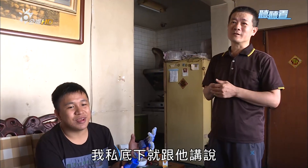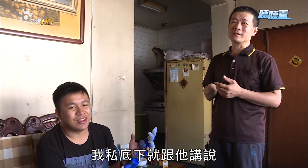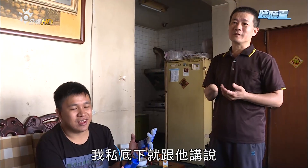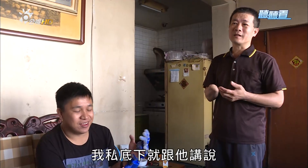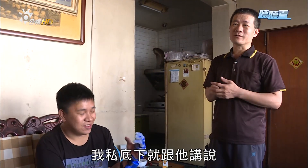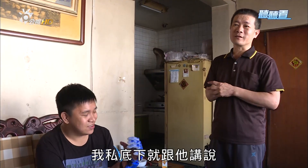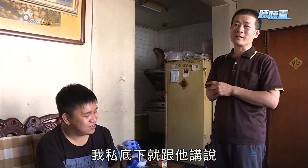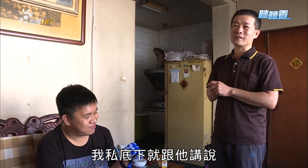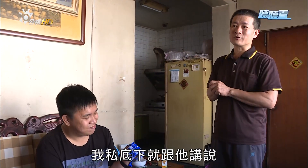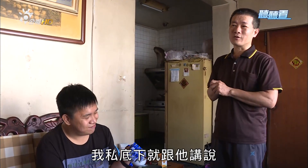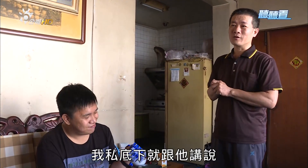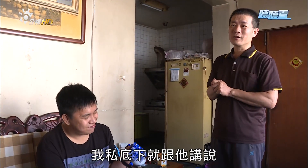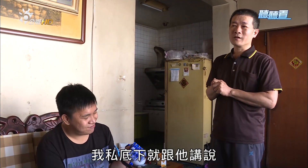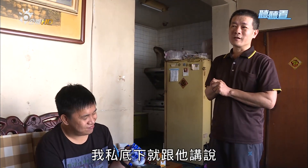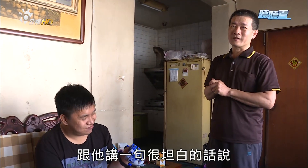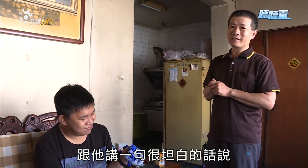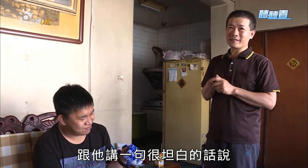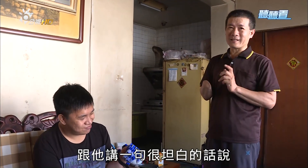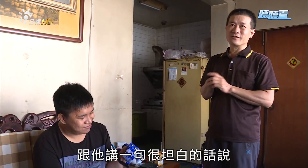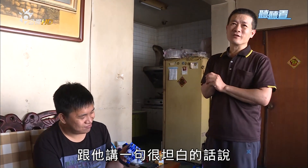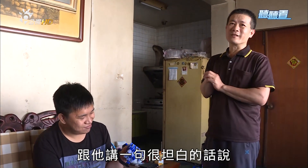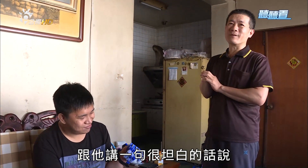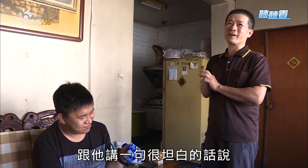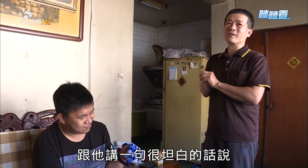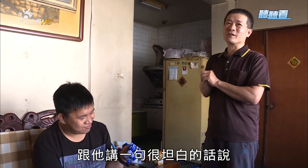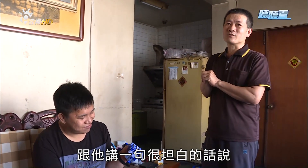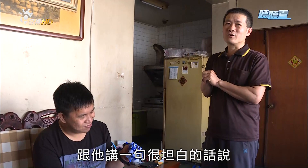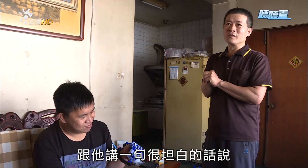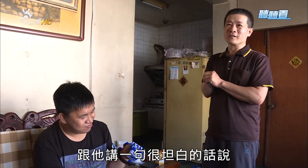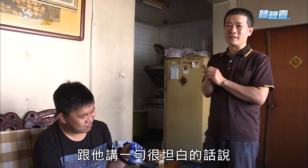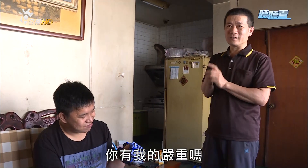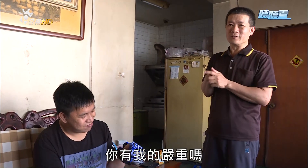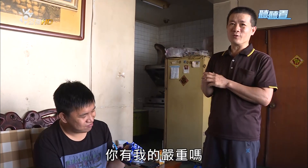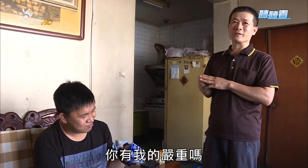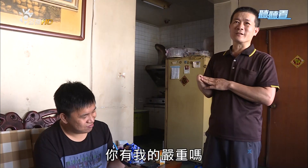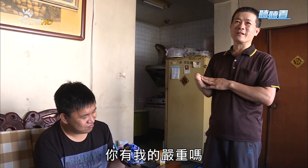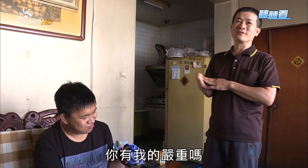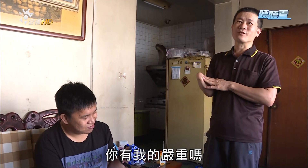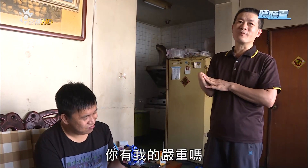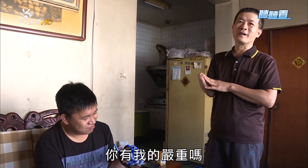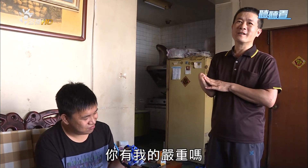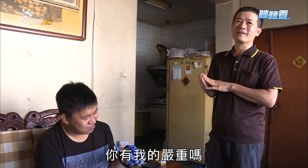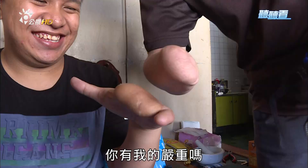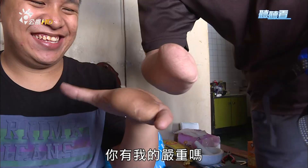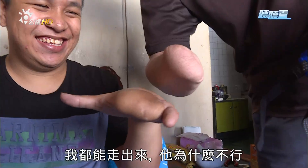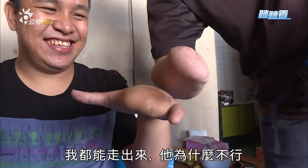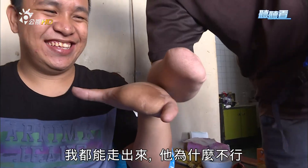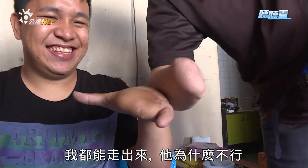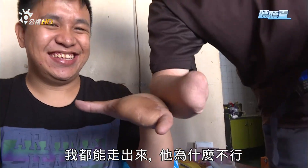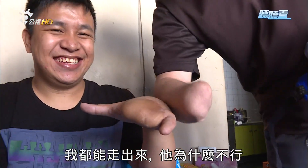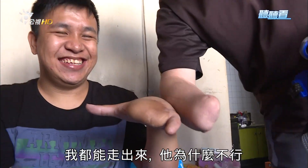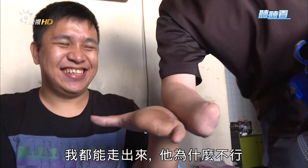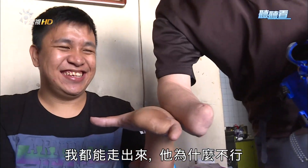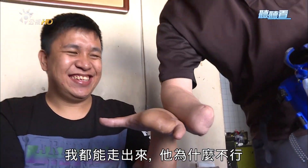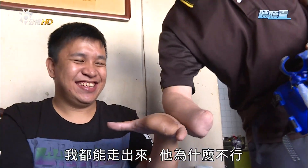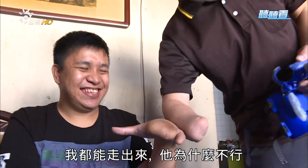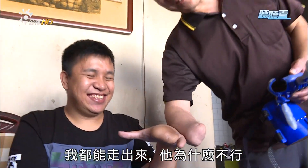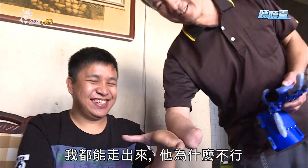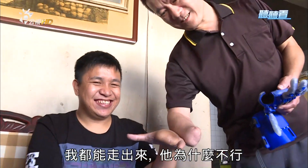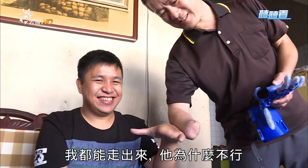底下就跟他讲说，跟他讲一句很坦白的话说，你有我的严重吗？我都能走出来，他为什么不行？